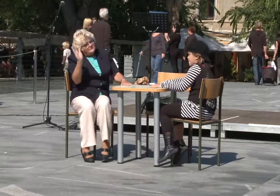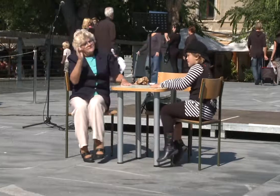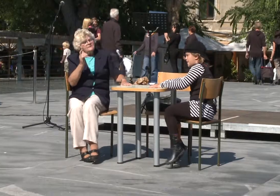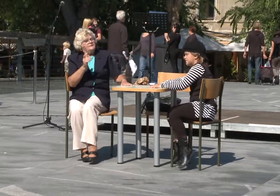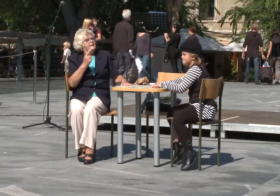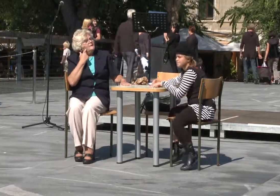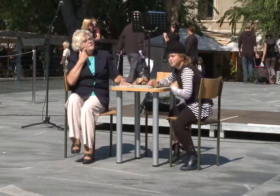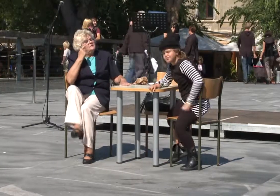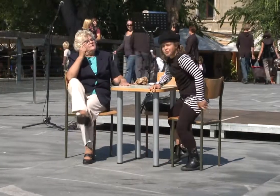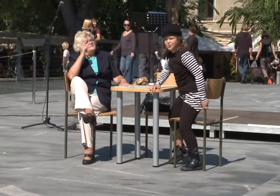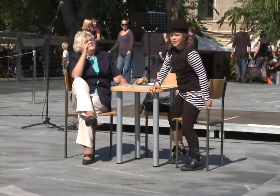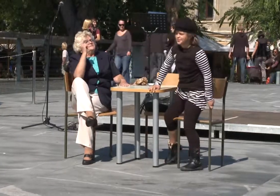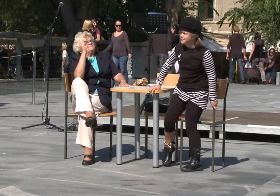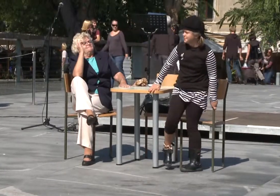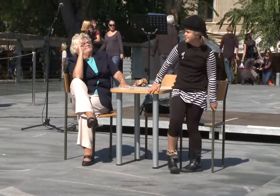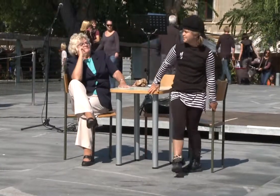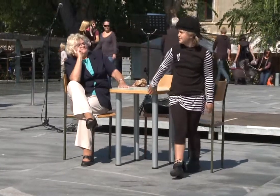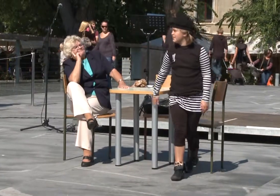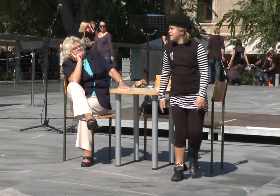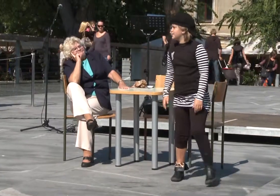znaš. Kaži.